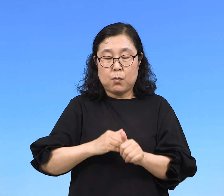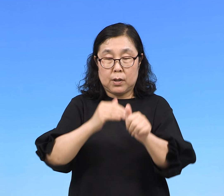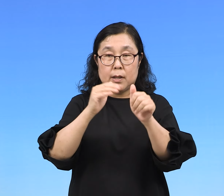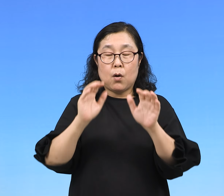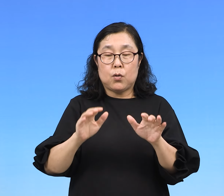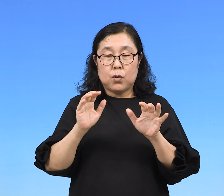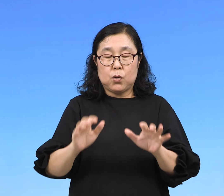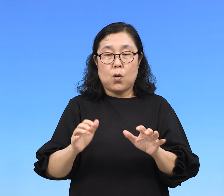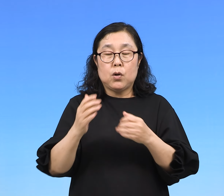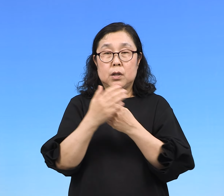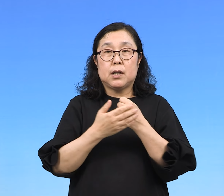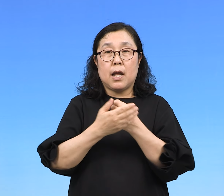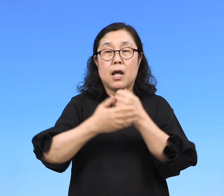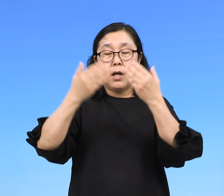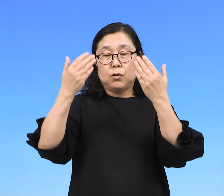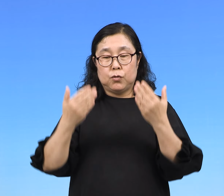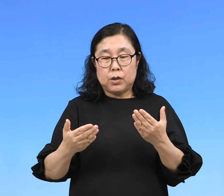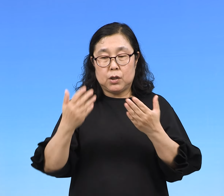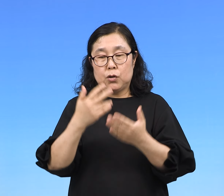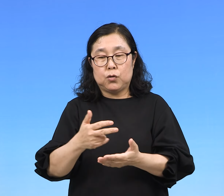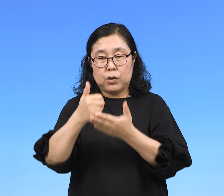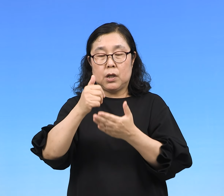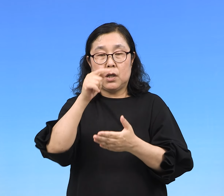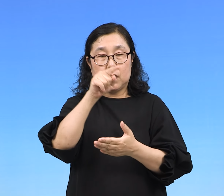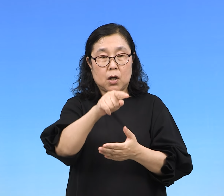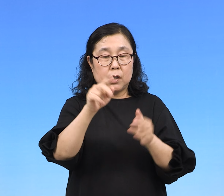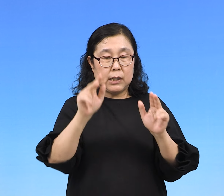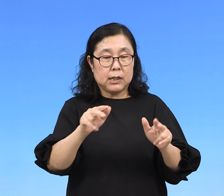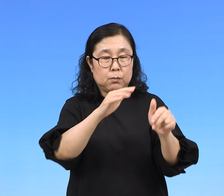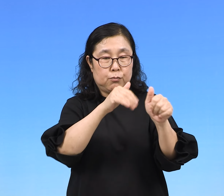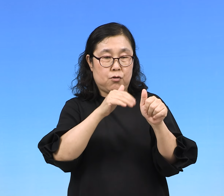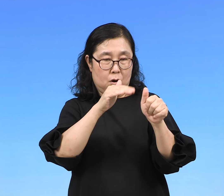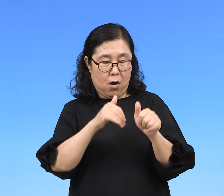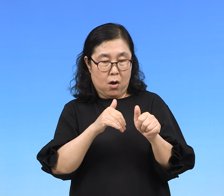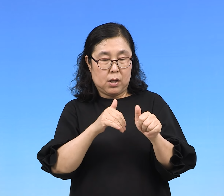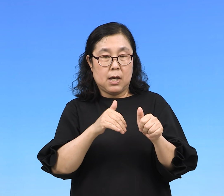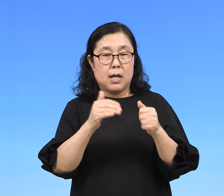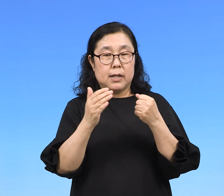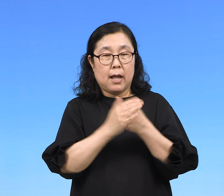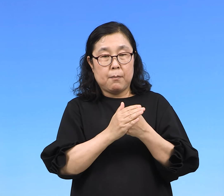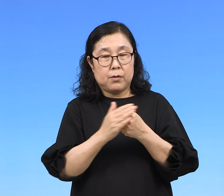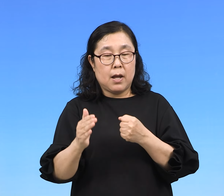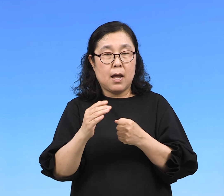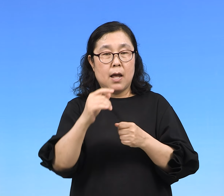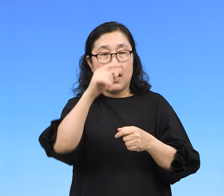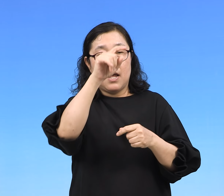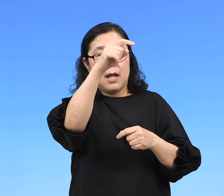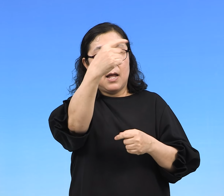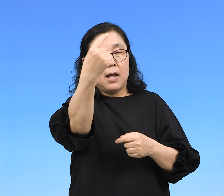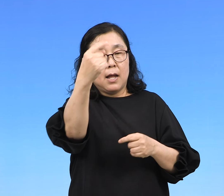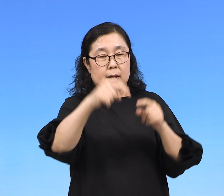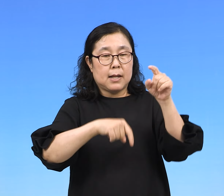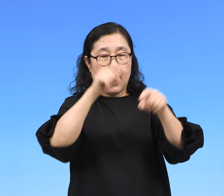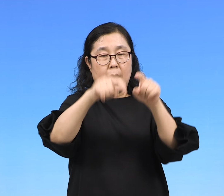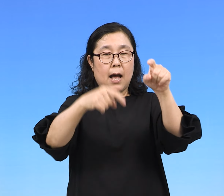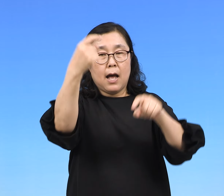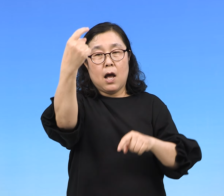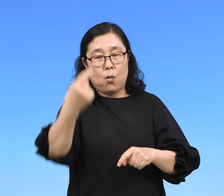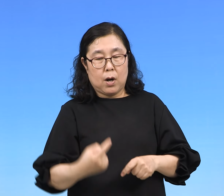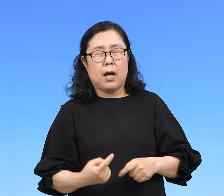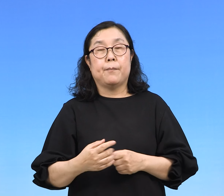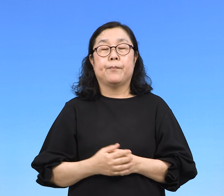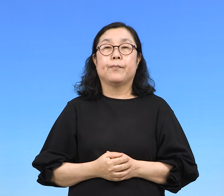보세요. 오늘도 은혜 주시는 주님, 너를 지금 부르니 나오라. 그래서 저는 뭐 이게 암기력이 없어가지고 뭐